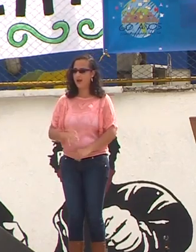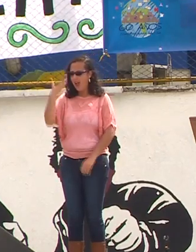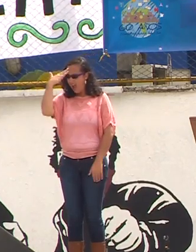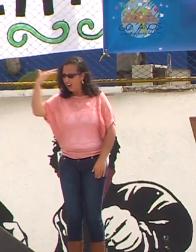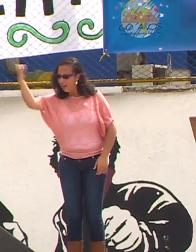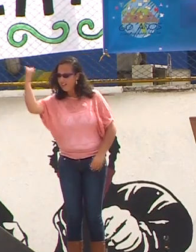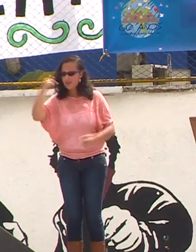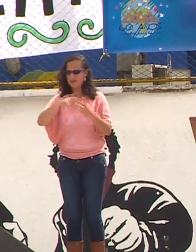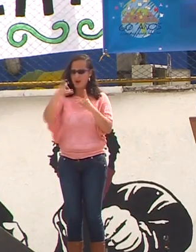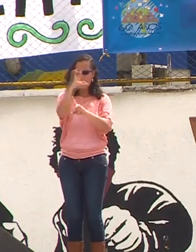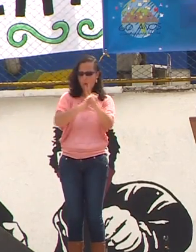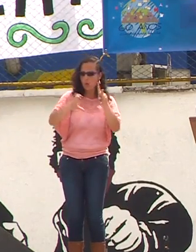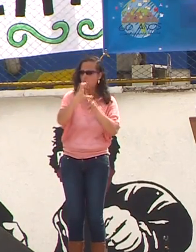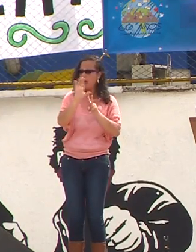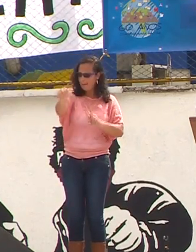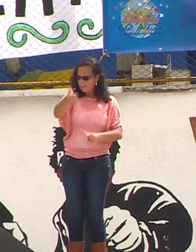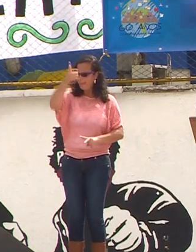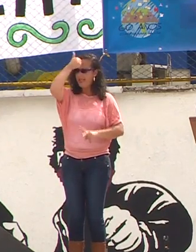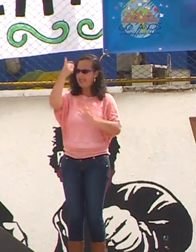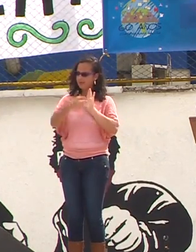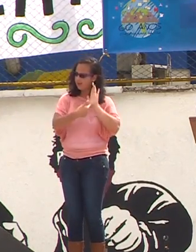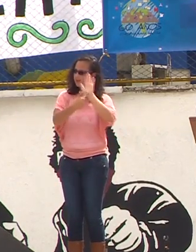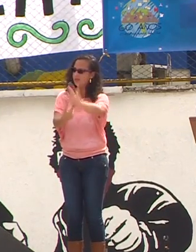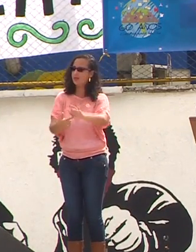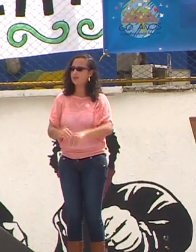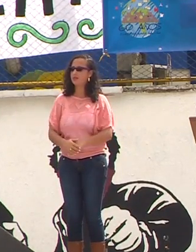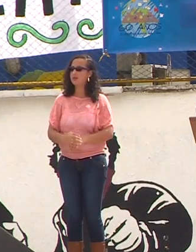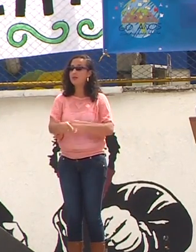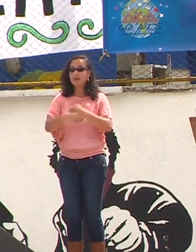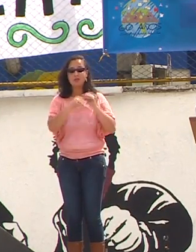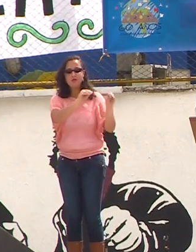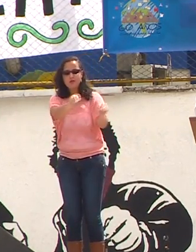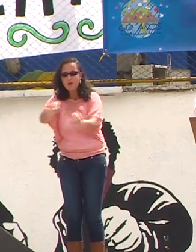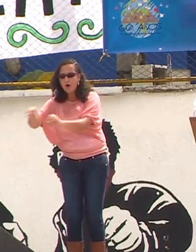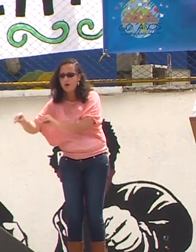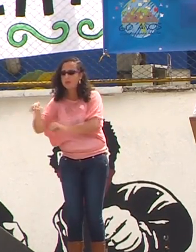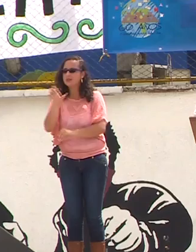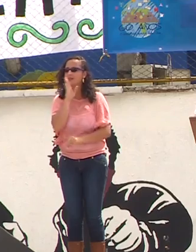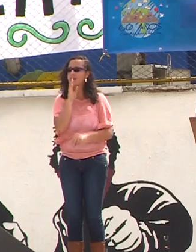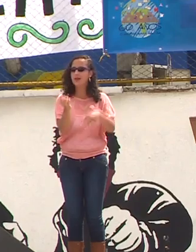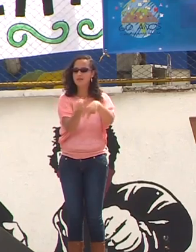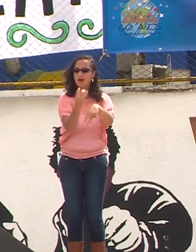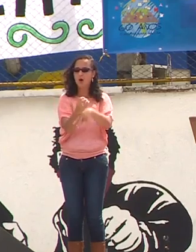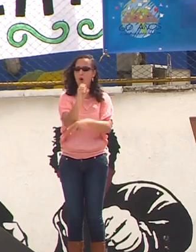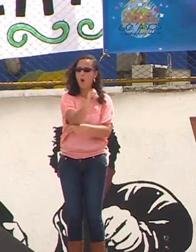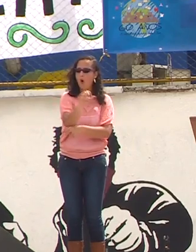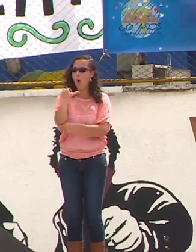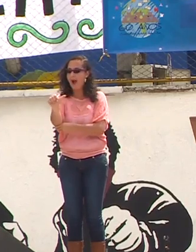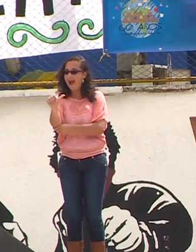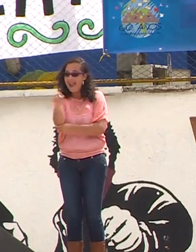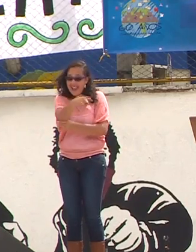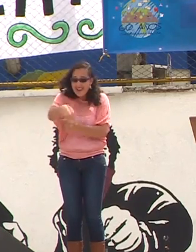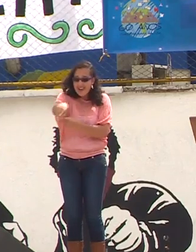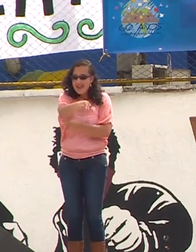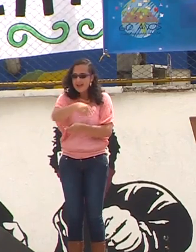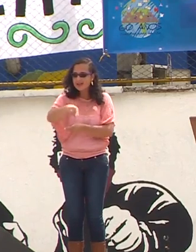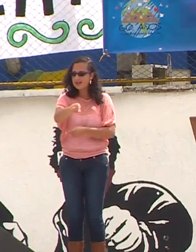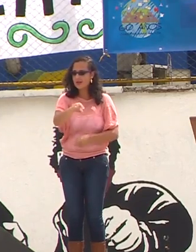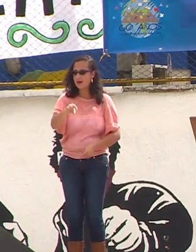la formación de maestras y maestros como misión inalterable.